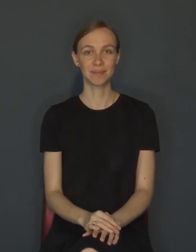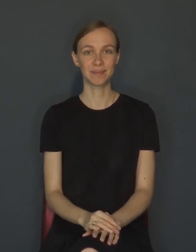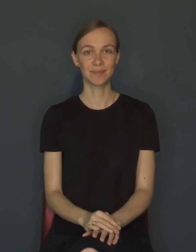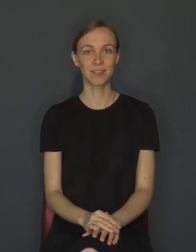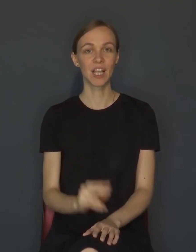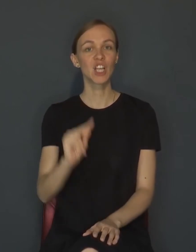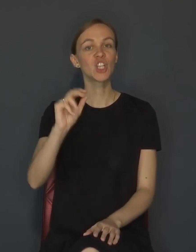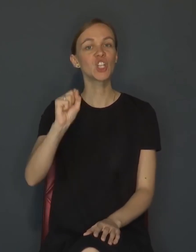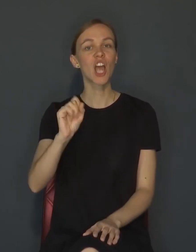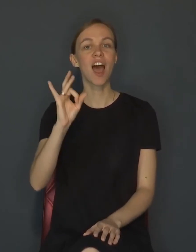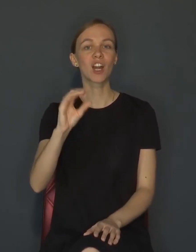Чарторийських,